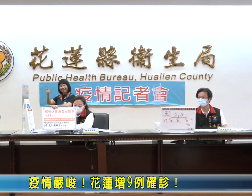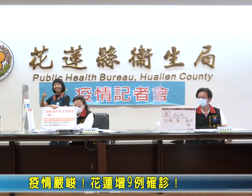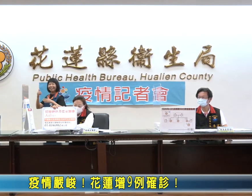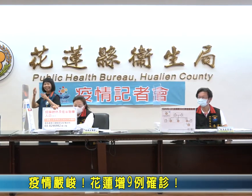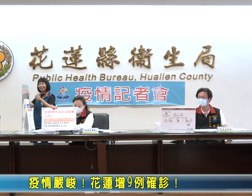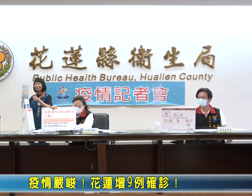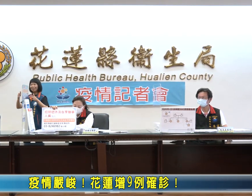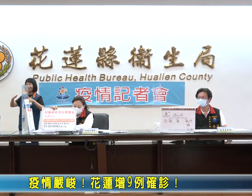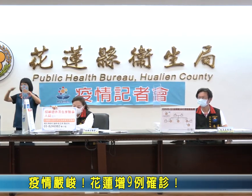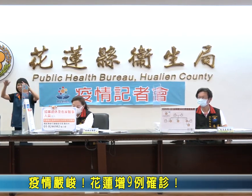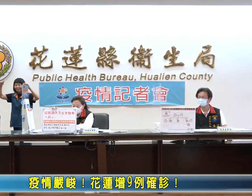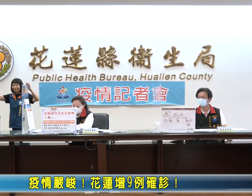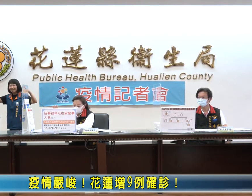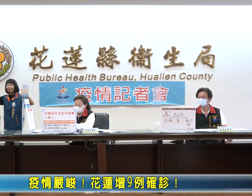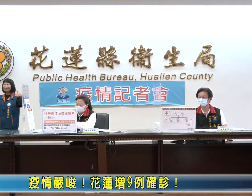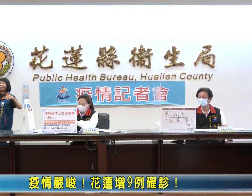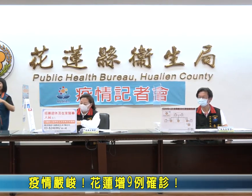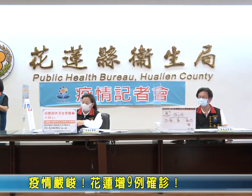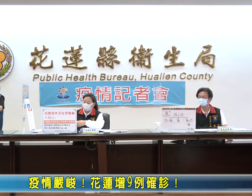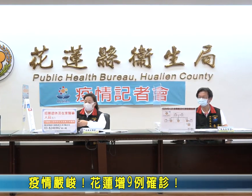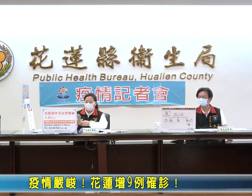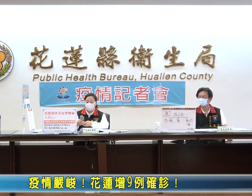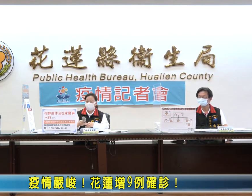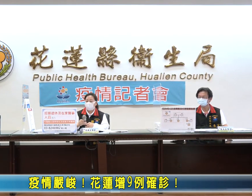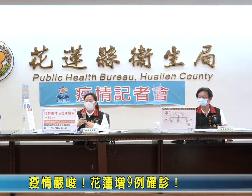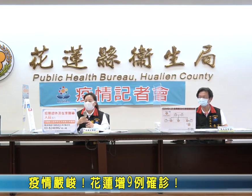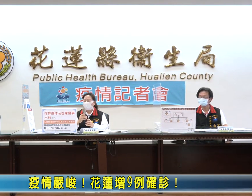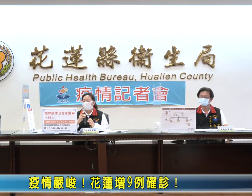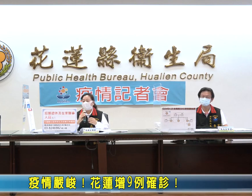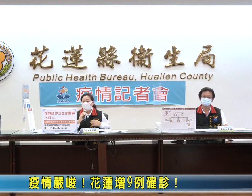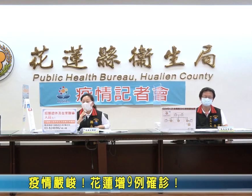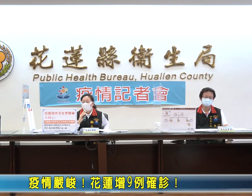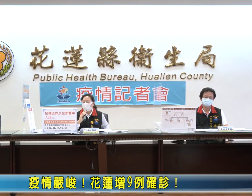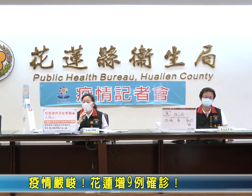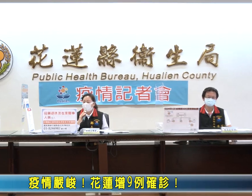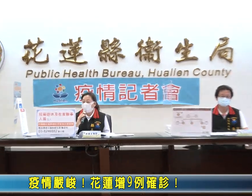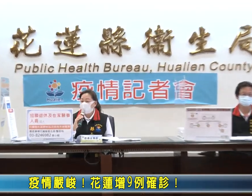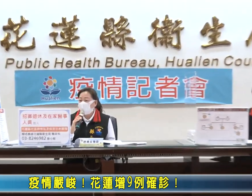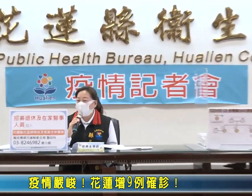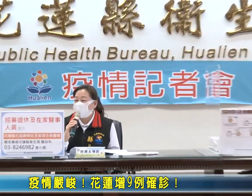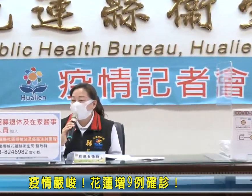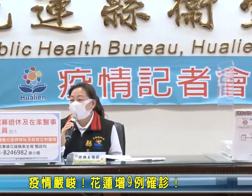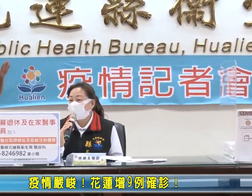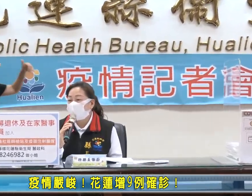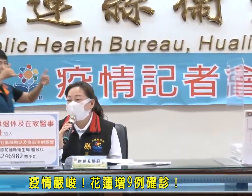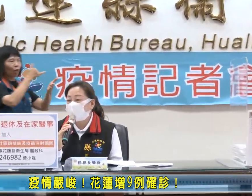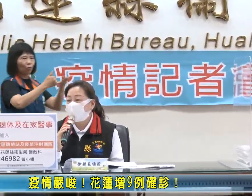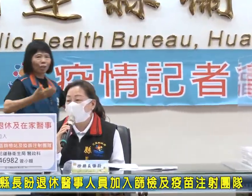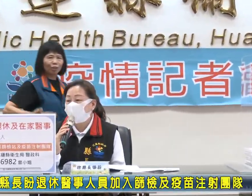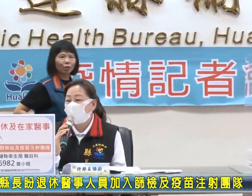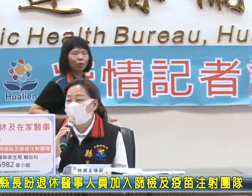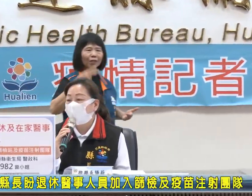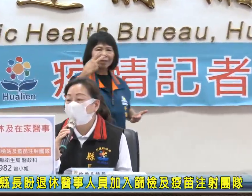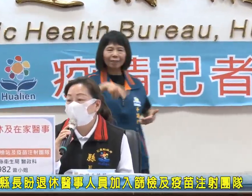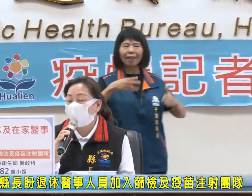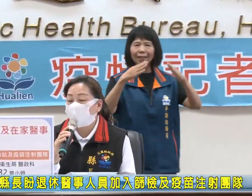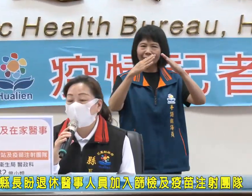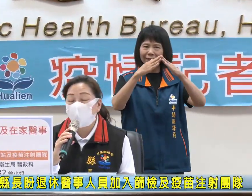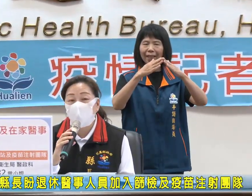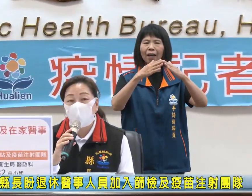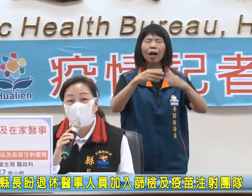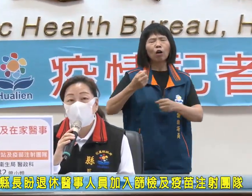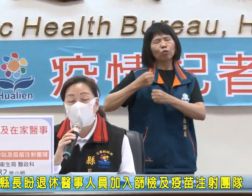也期盼退休以及家医事人员加入花莲县社区筛检站以及疫苗注射团队，